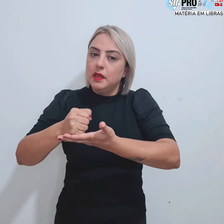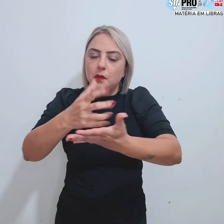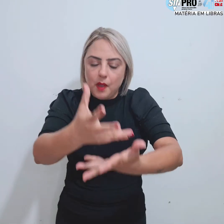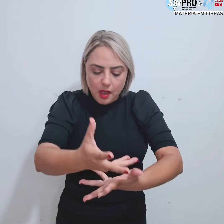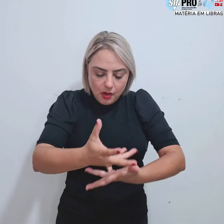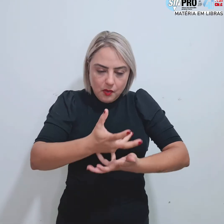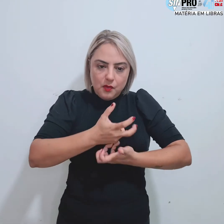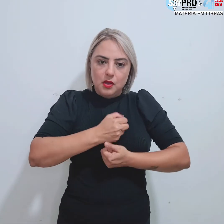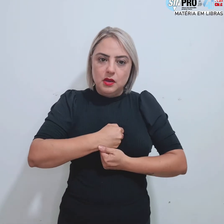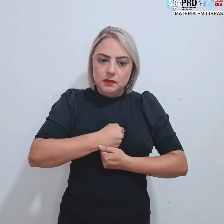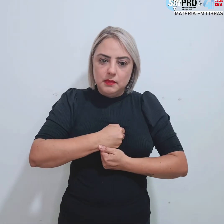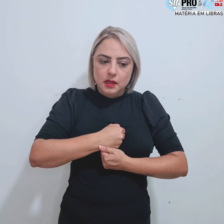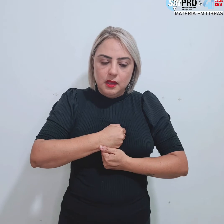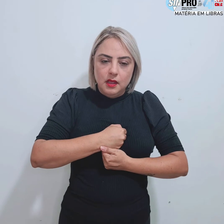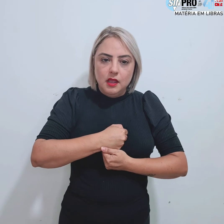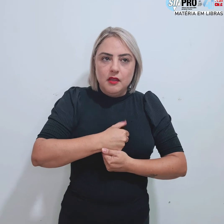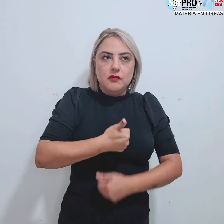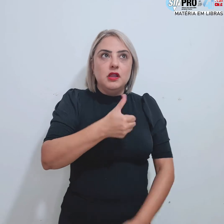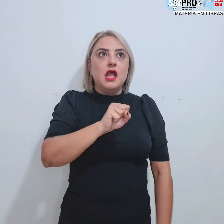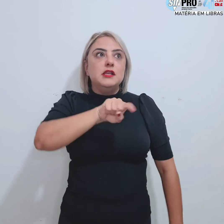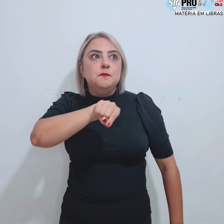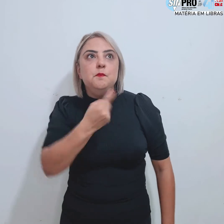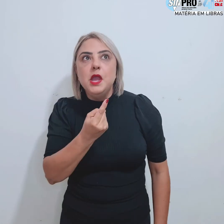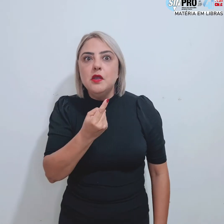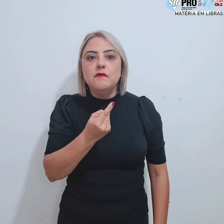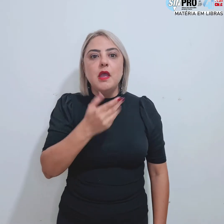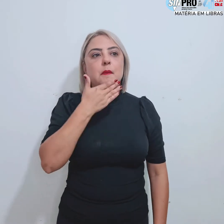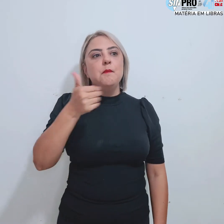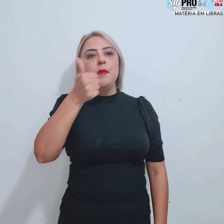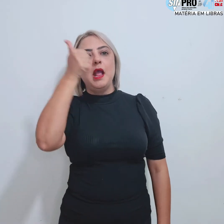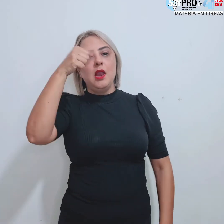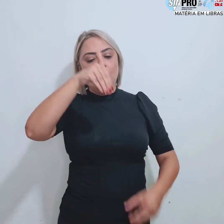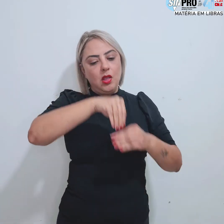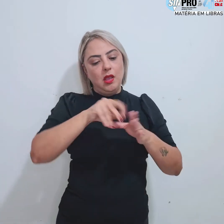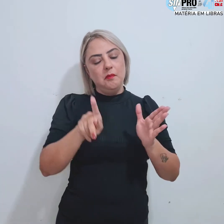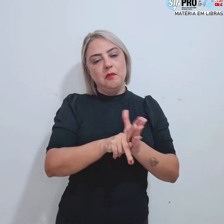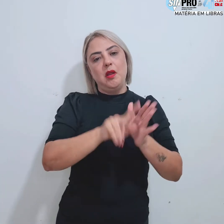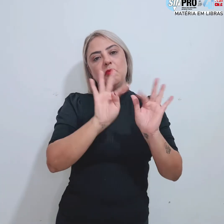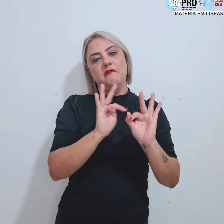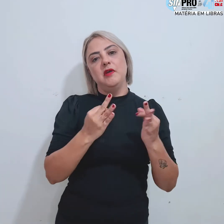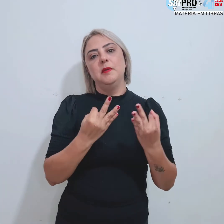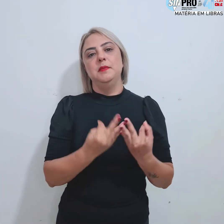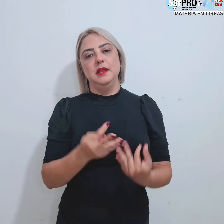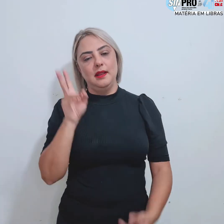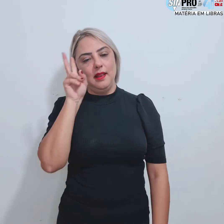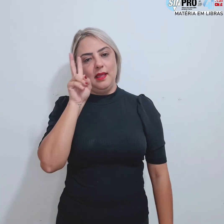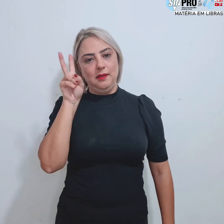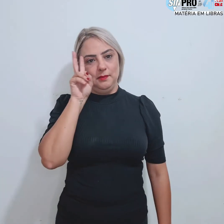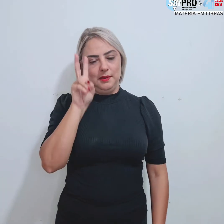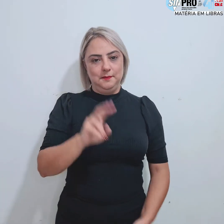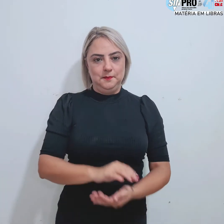O acolhimento foi 10 mil vezes melhor do que na minha família. Lembra?